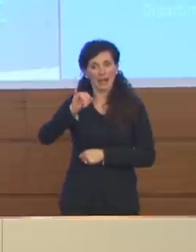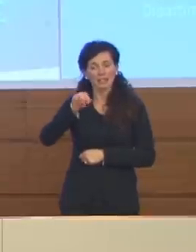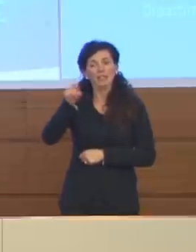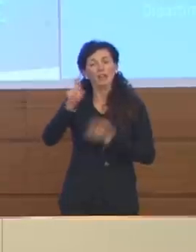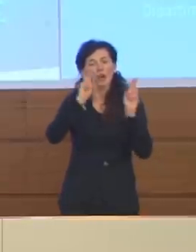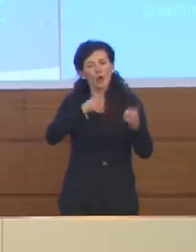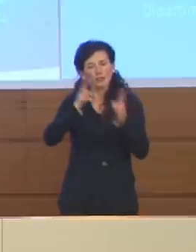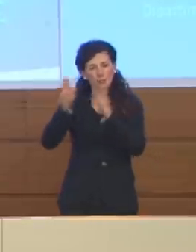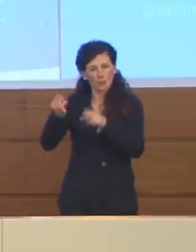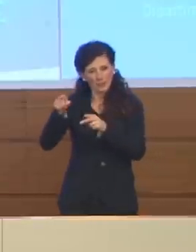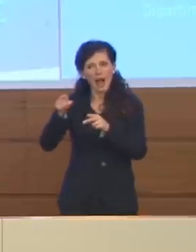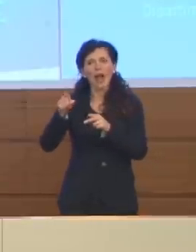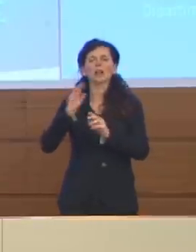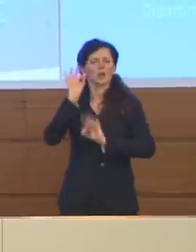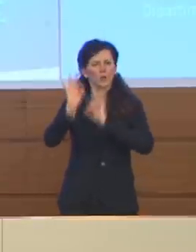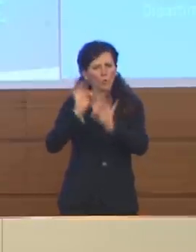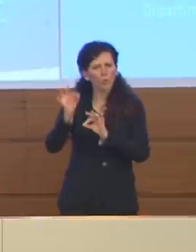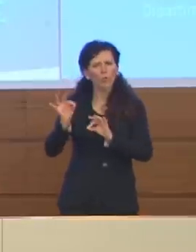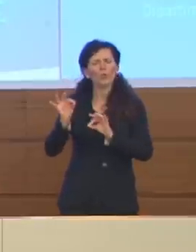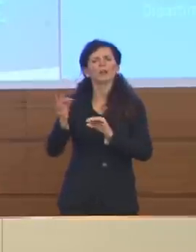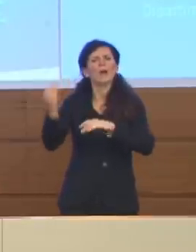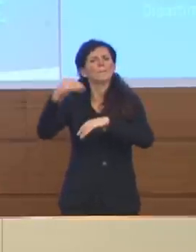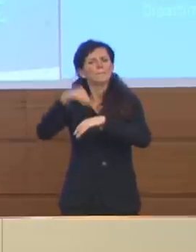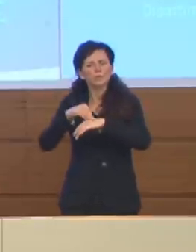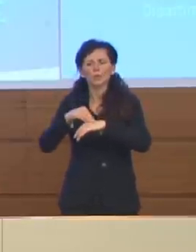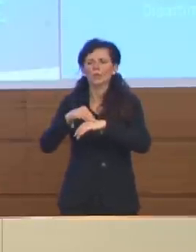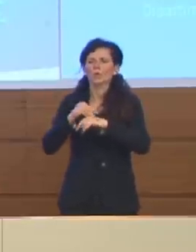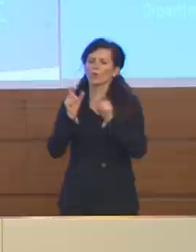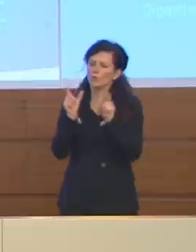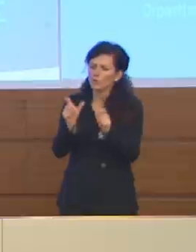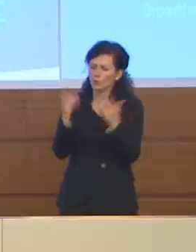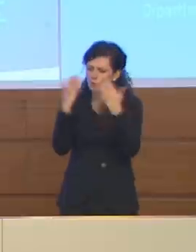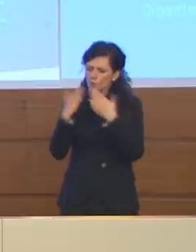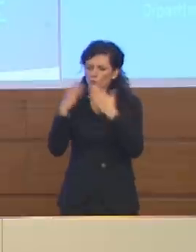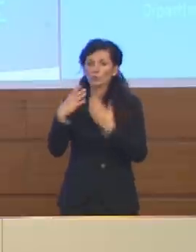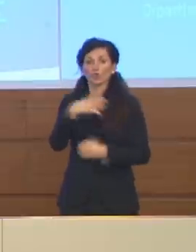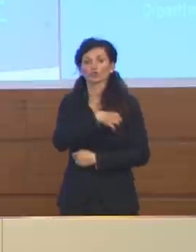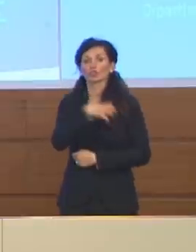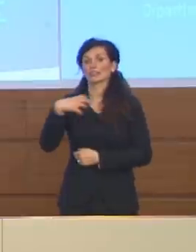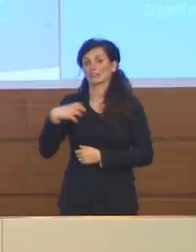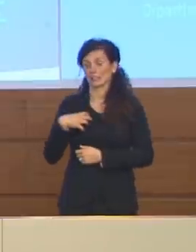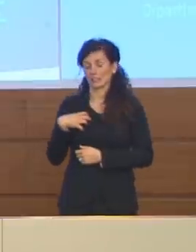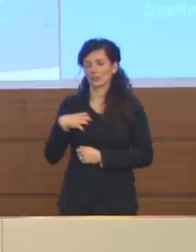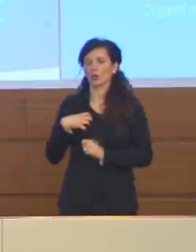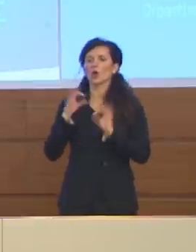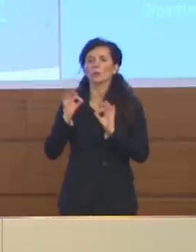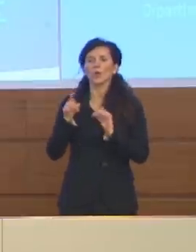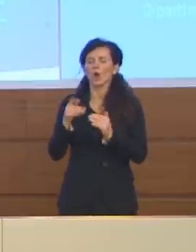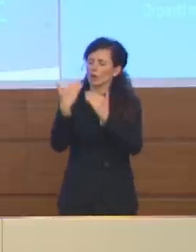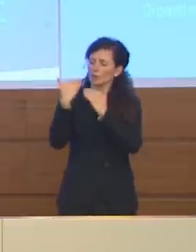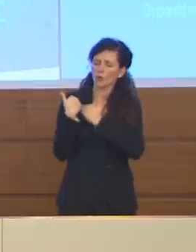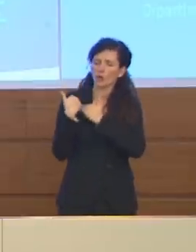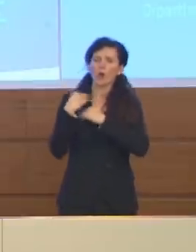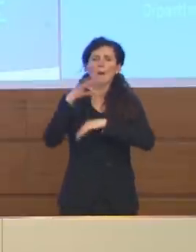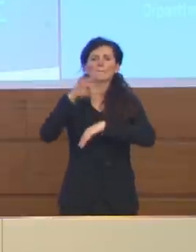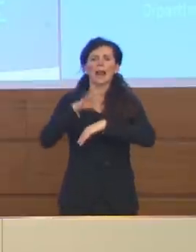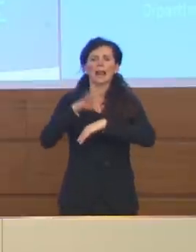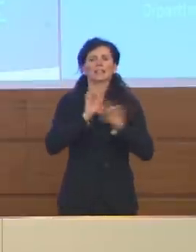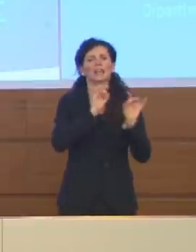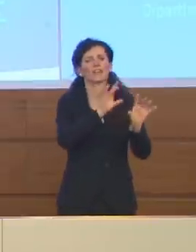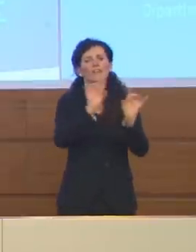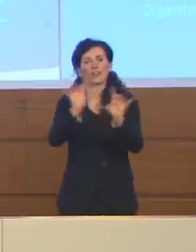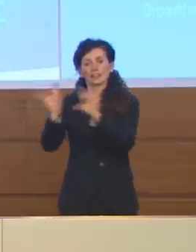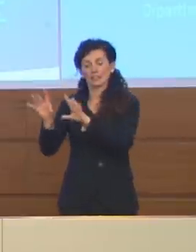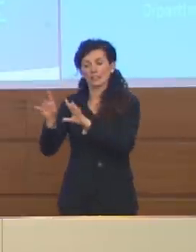con l'impronta o se preferite vocazione sulle malattie infettive hanno